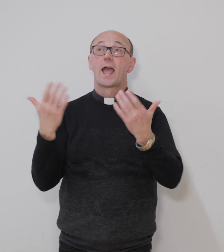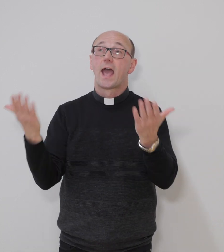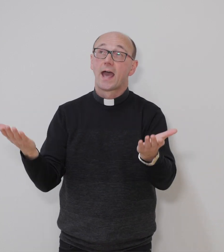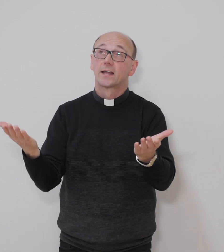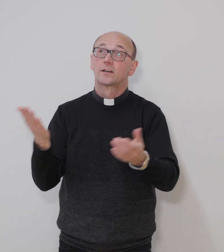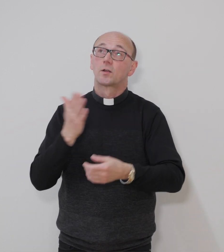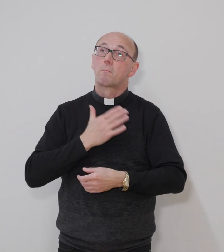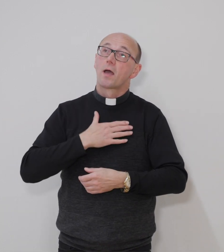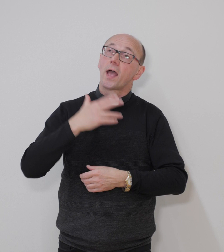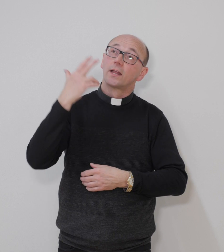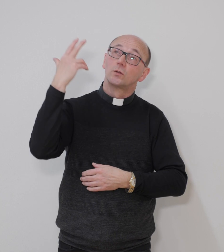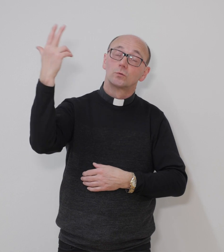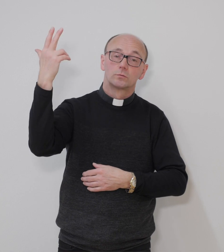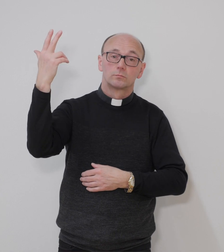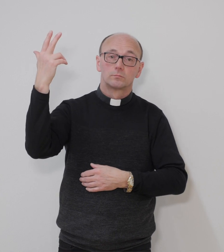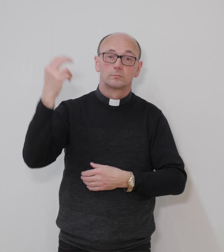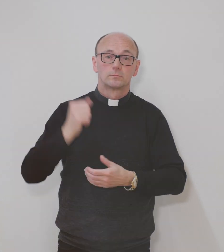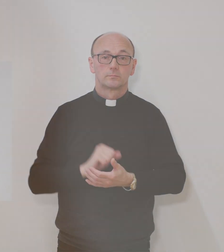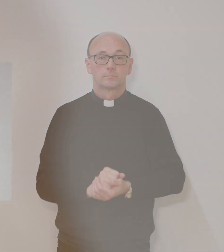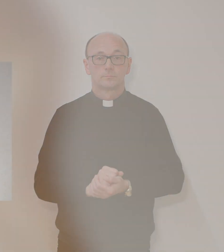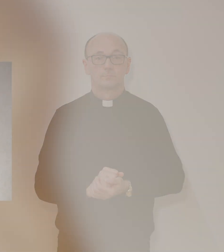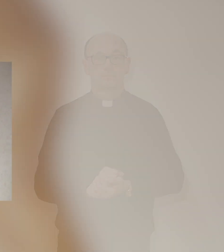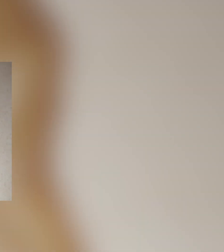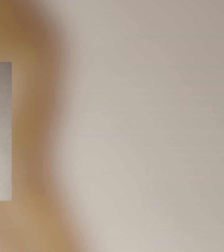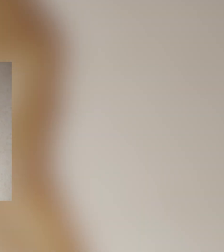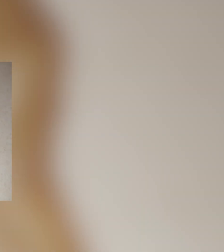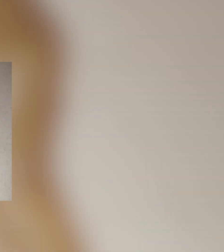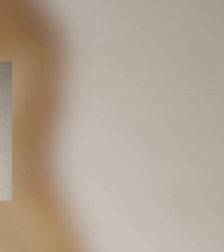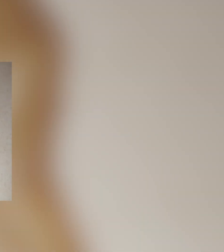dem Grab herauf, Herr, mein Gott.